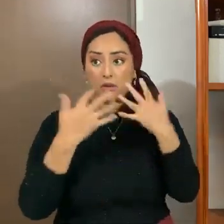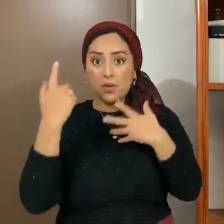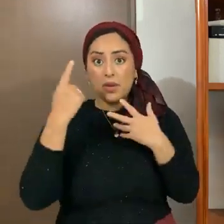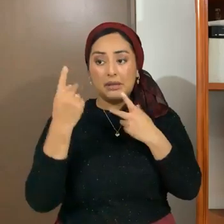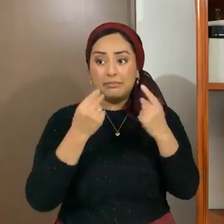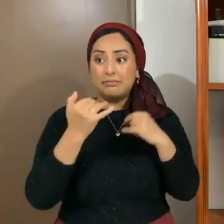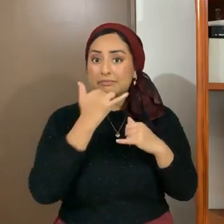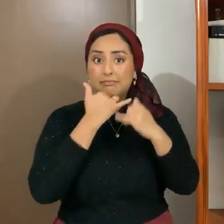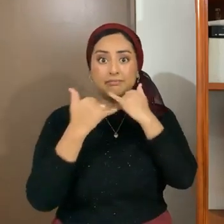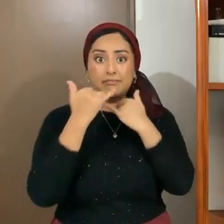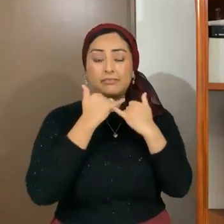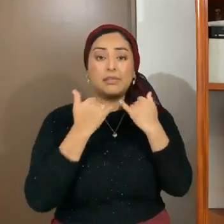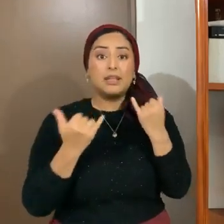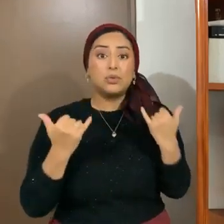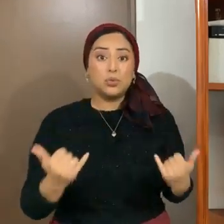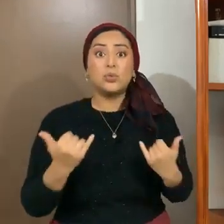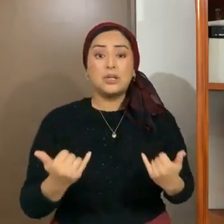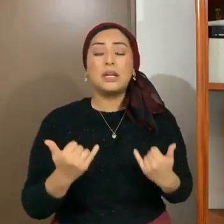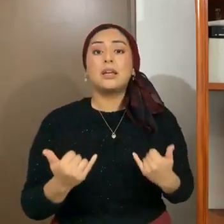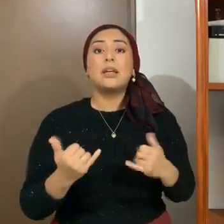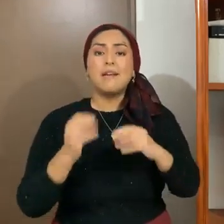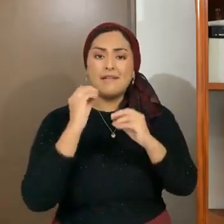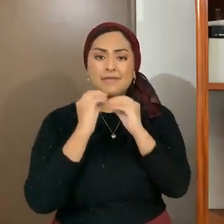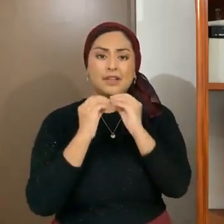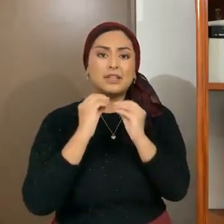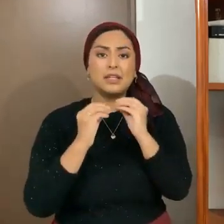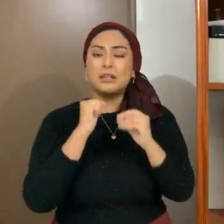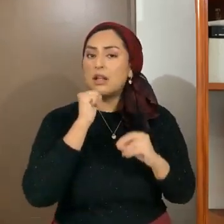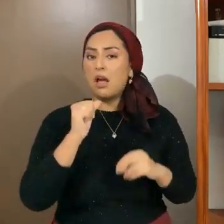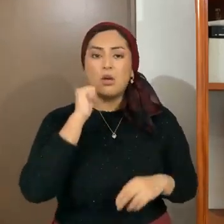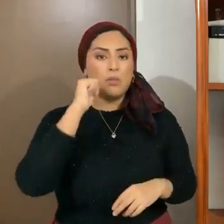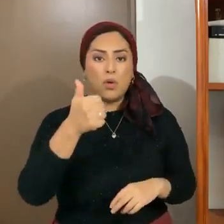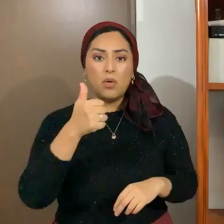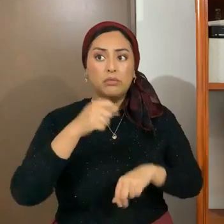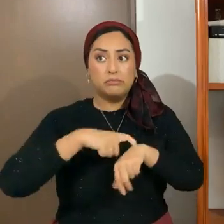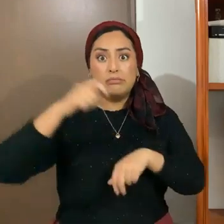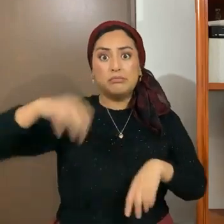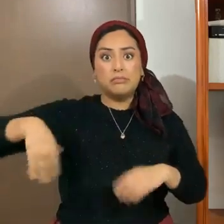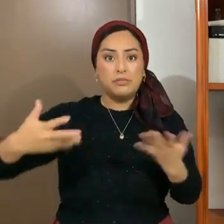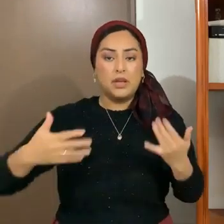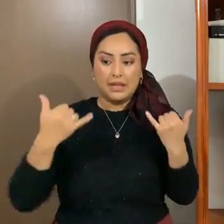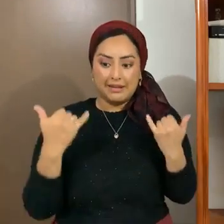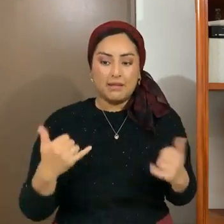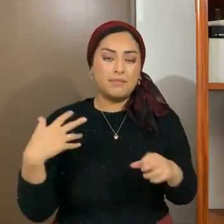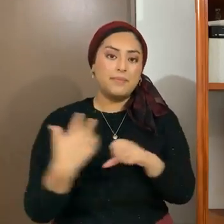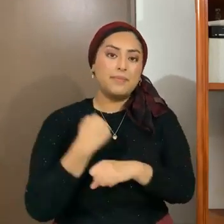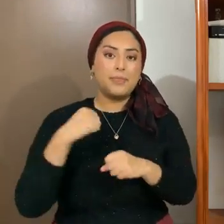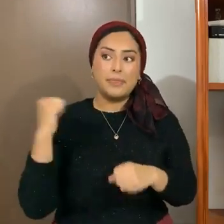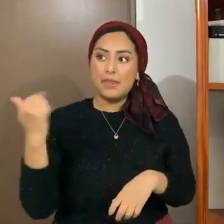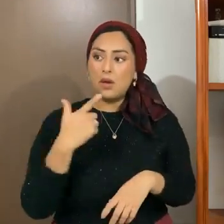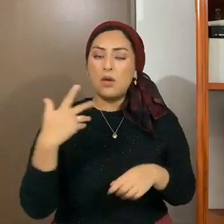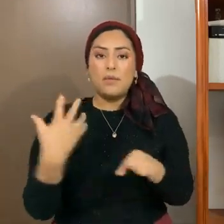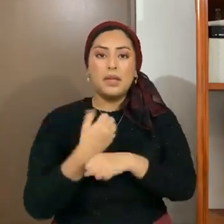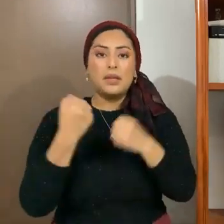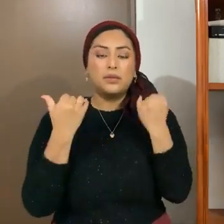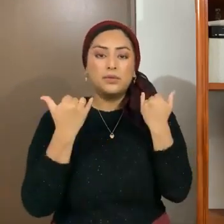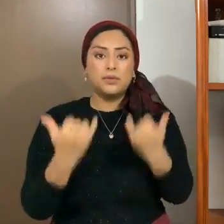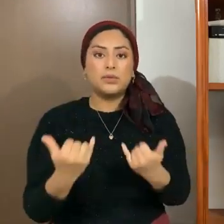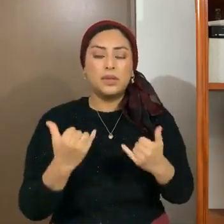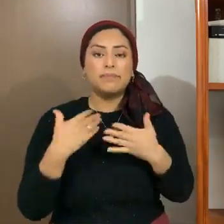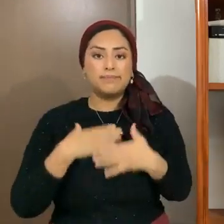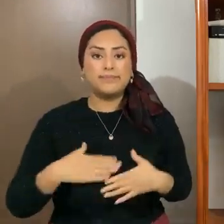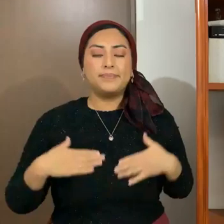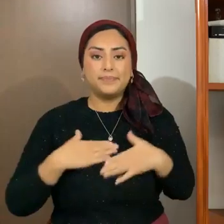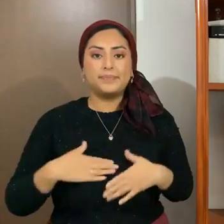haciendo las cosas mal, es hoy el tiempo de corregir, no mañana, porque puede ser tarde. Así que todos vamos a aprovecharla, todos vamos